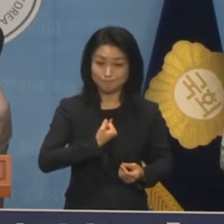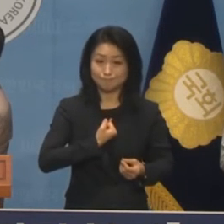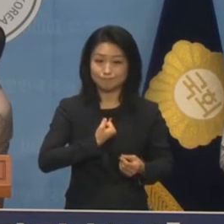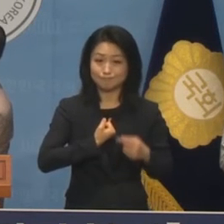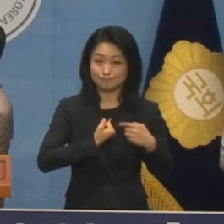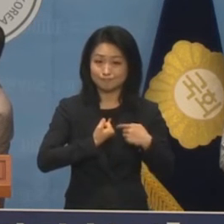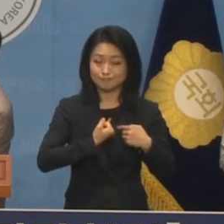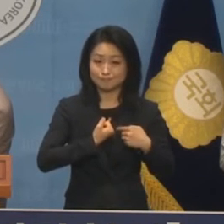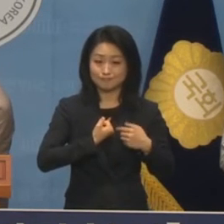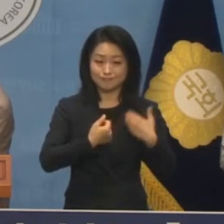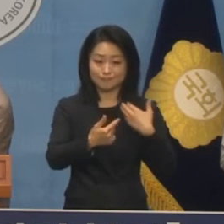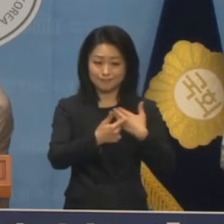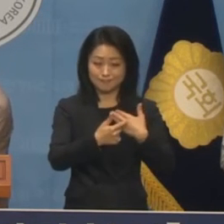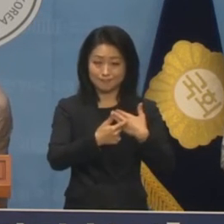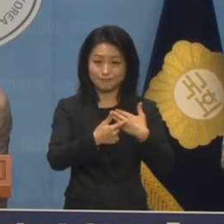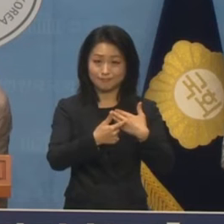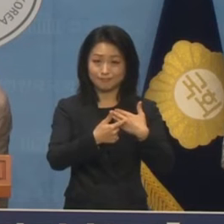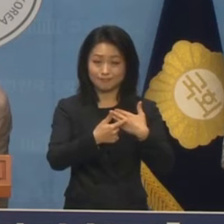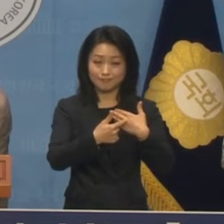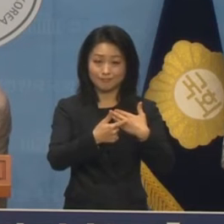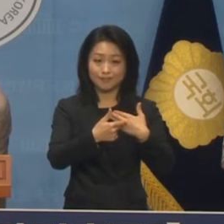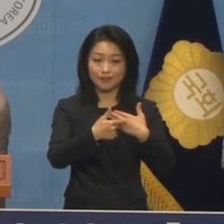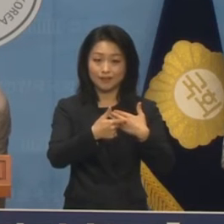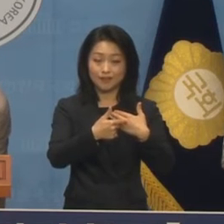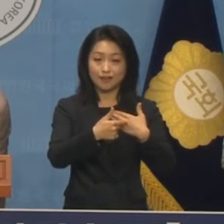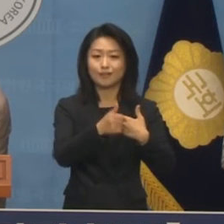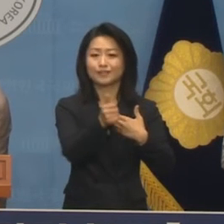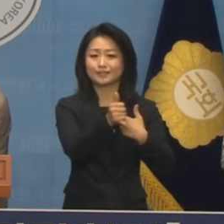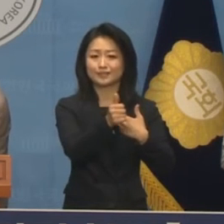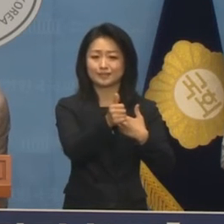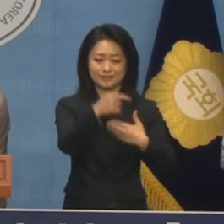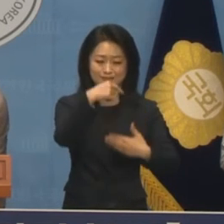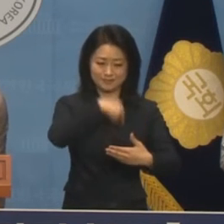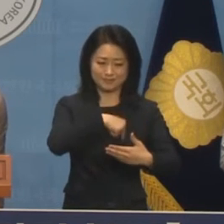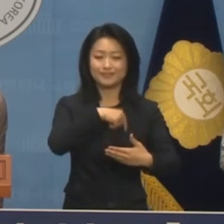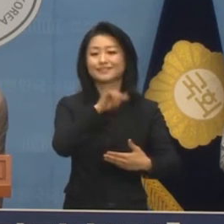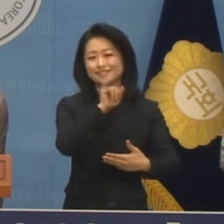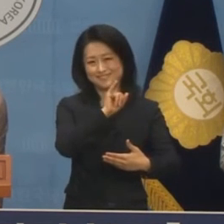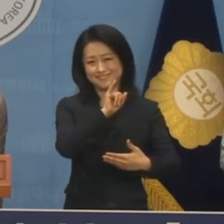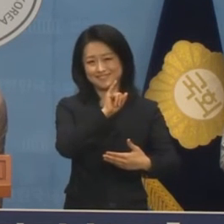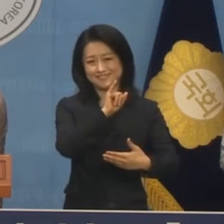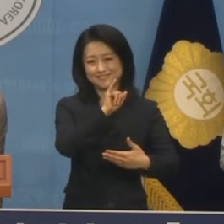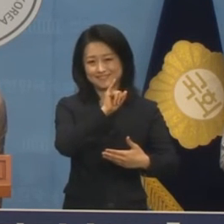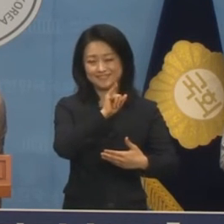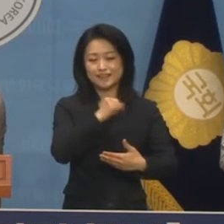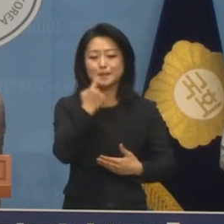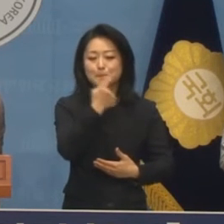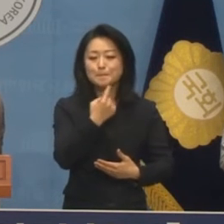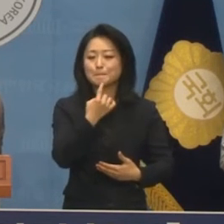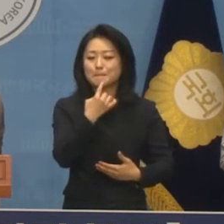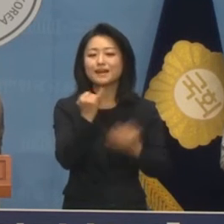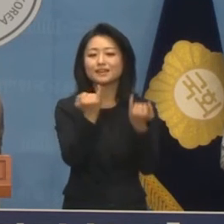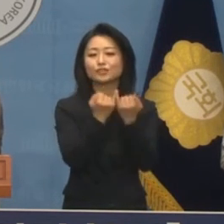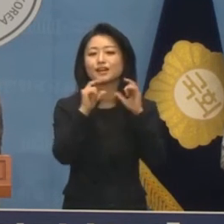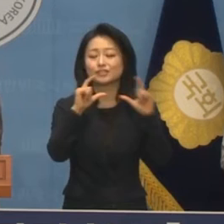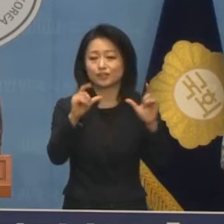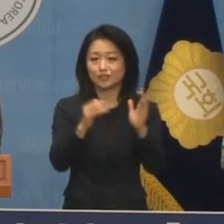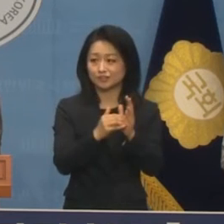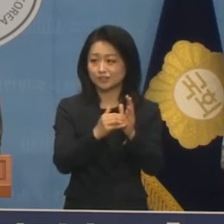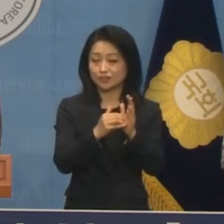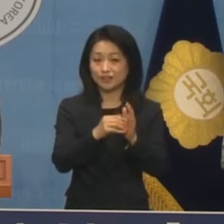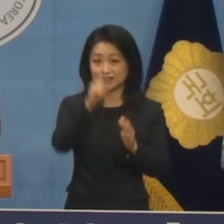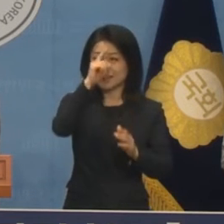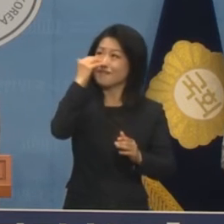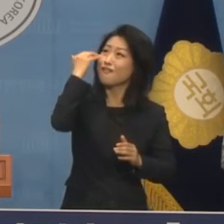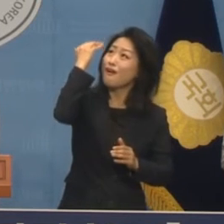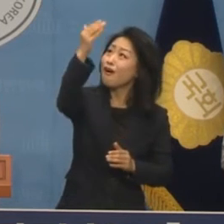했지만 생물학적인 남성 성기를 가지고 있는 겁니다. 입으로만 여성을 선언한 거예요. 키가 182cm가